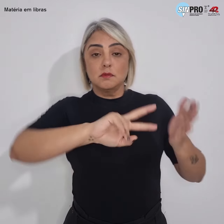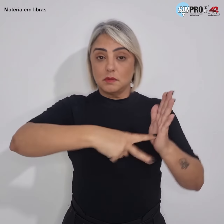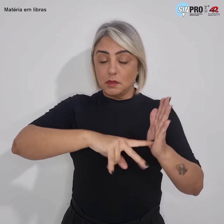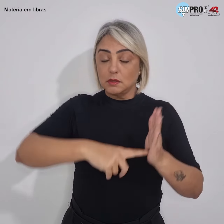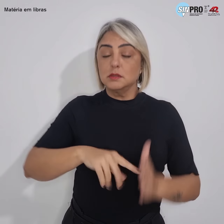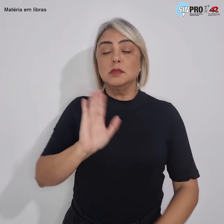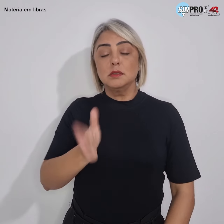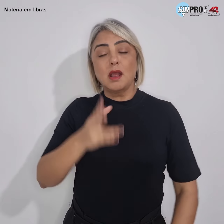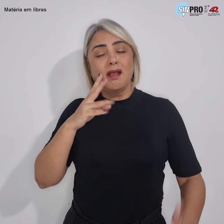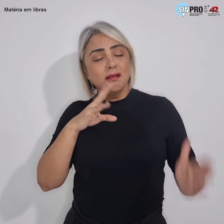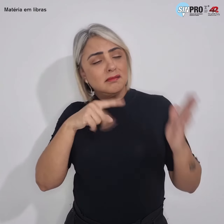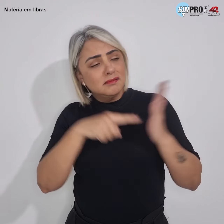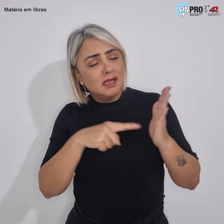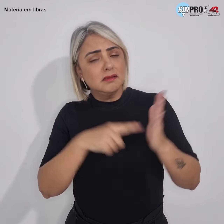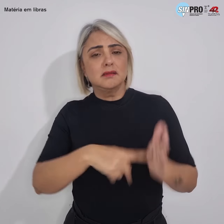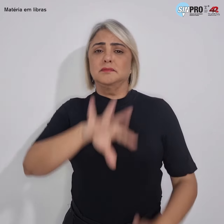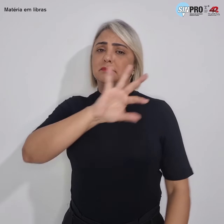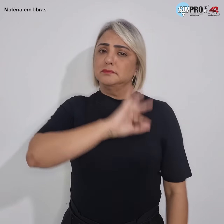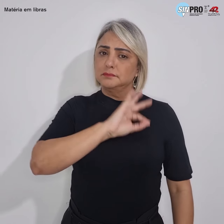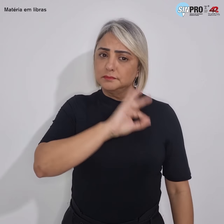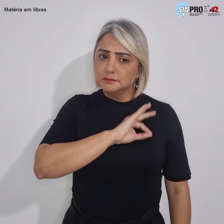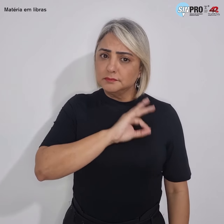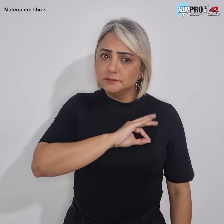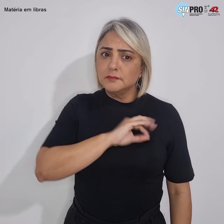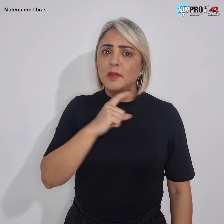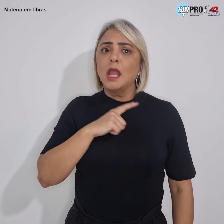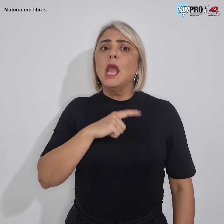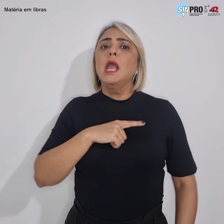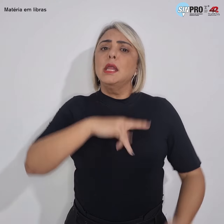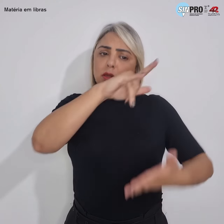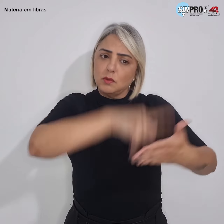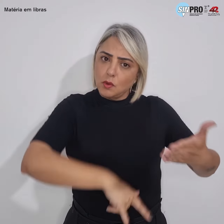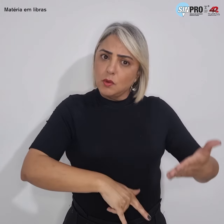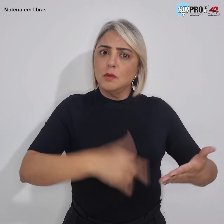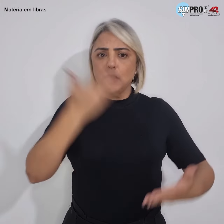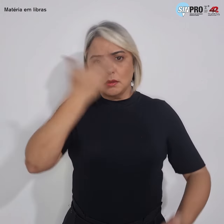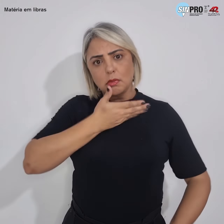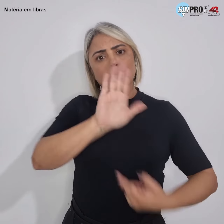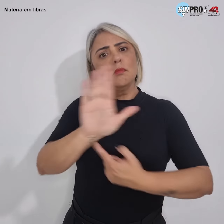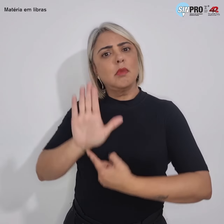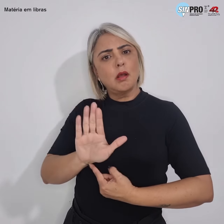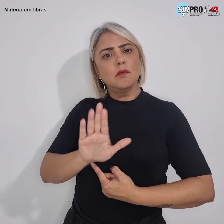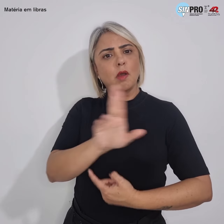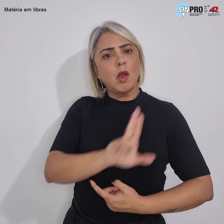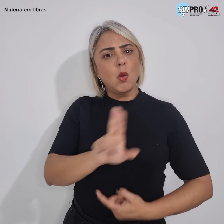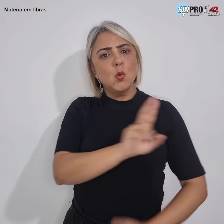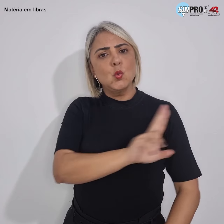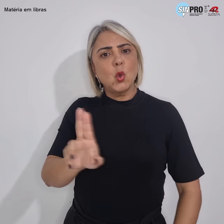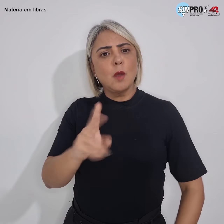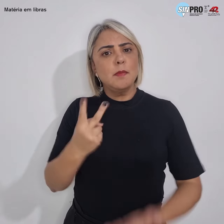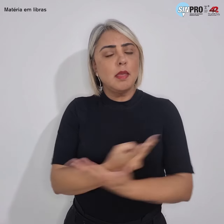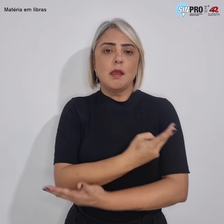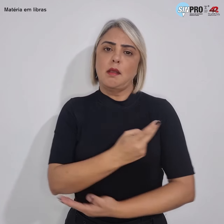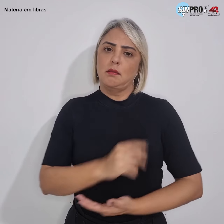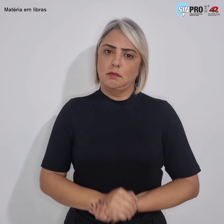SimproDF que já denunciou o caso à polícia e tem boletim de ocorrência para comprovar o uso indevido do nome dela.